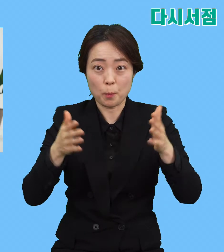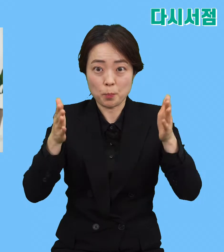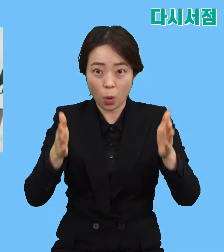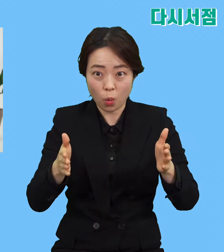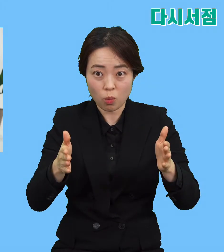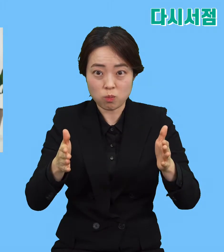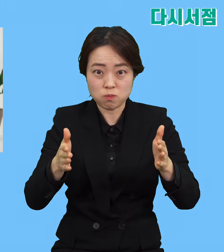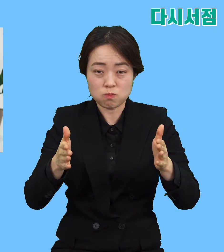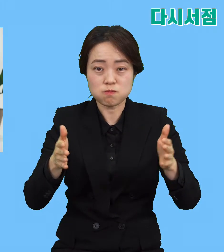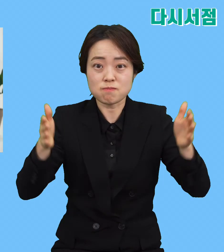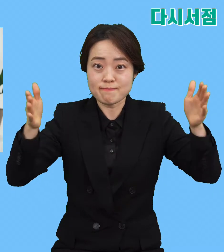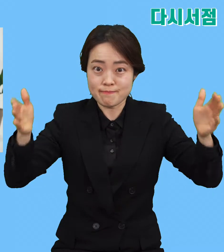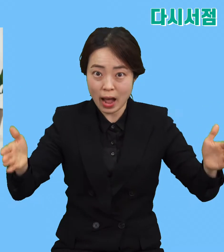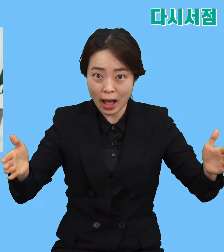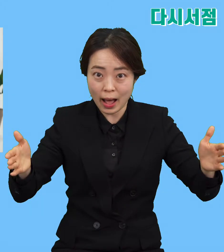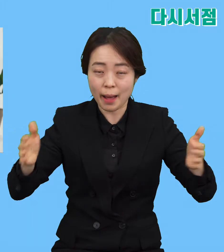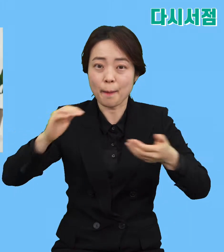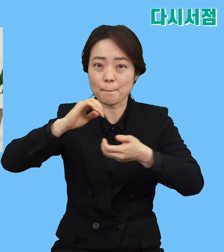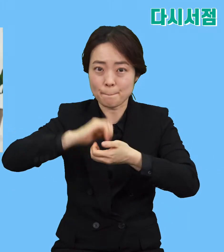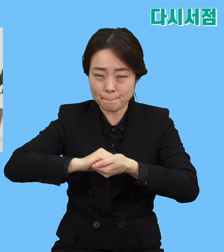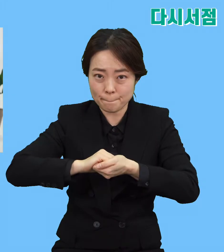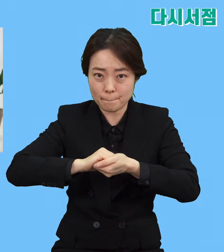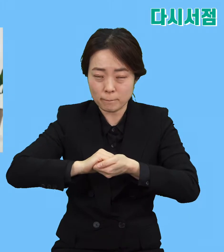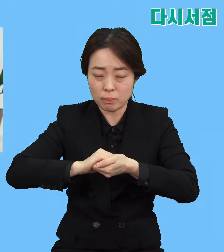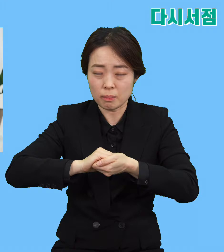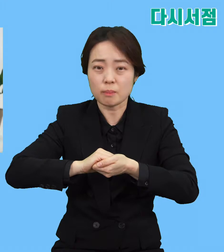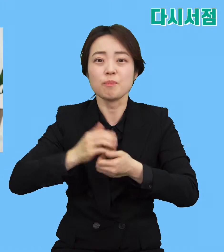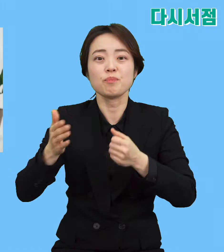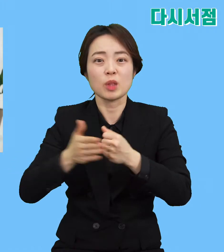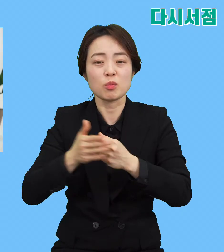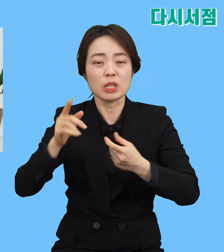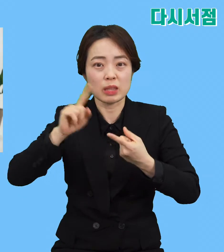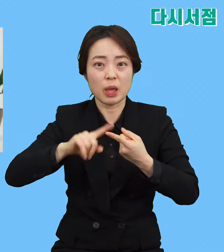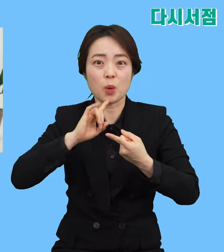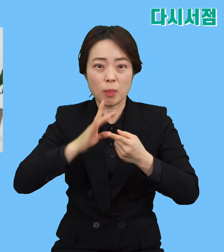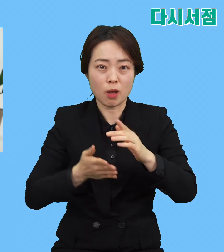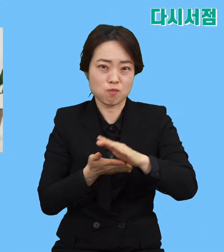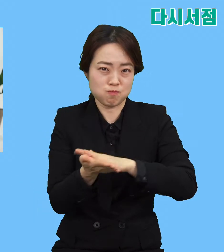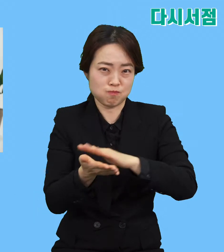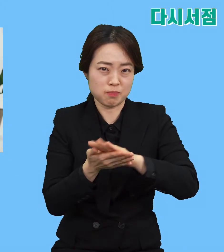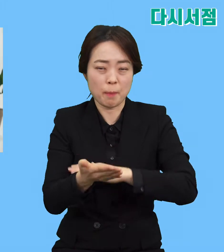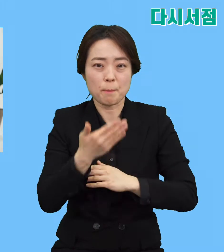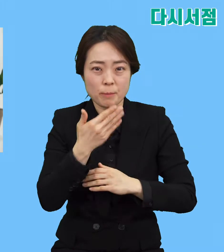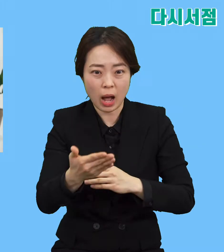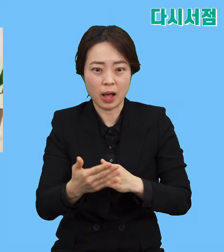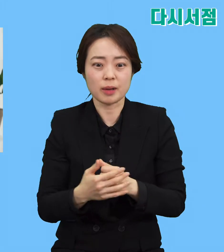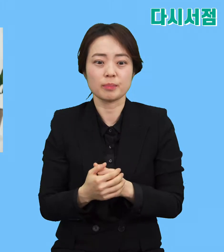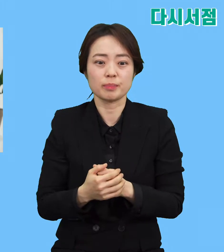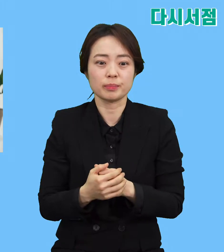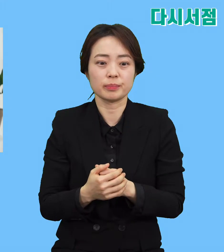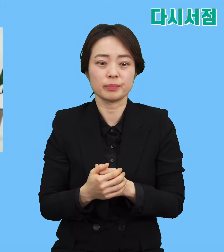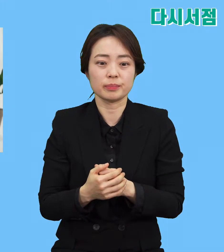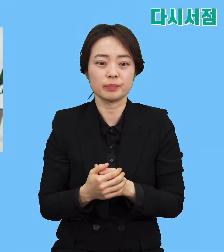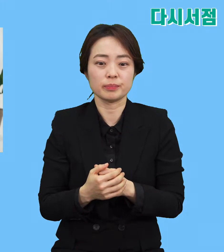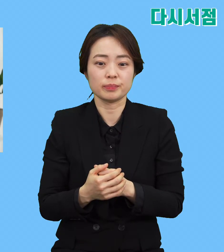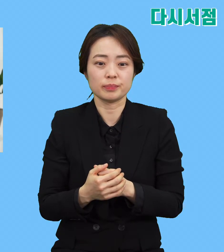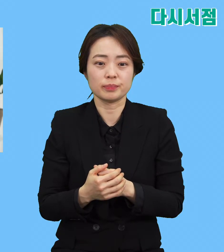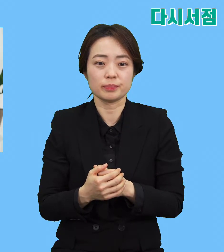게 있으니까 최대 그만큼밖에 못한다는 단점이죠. 그랬을 때